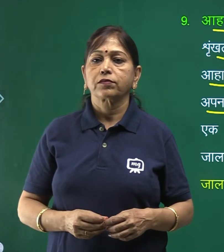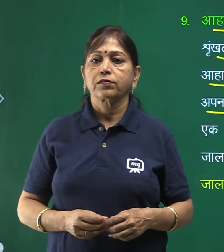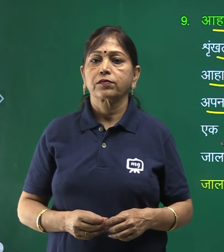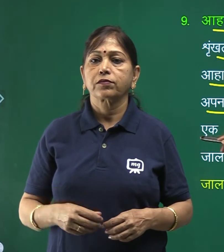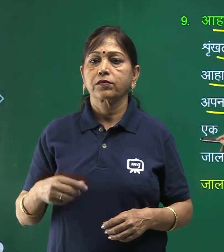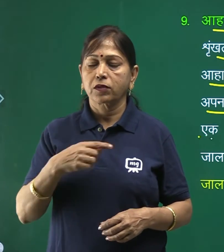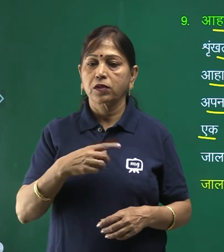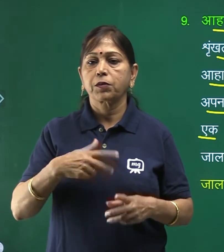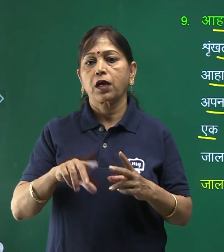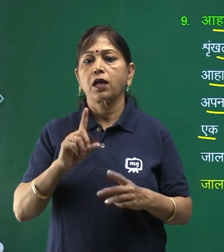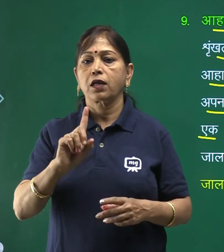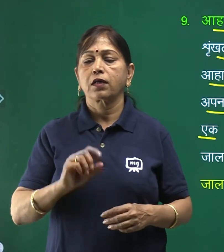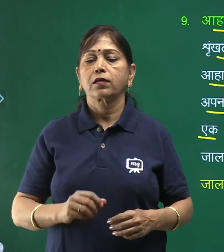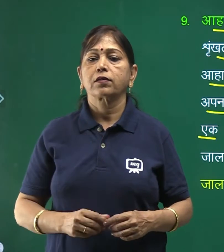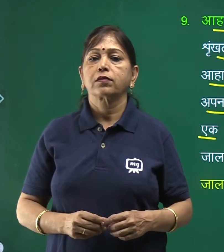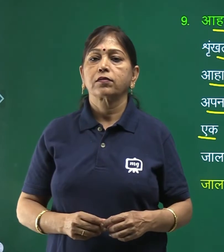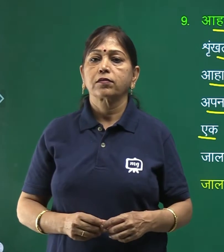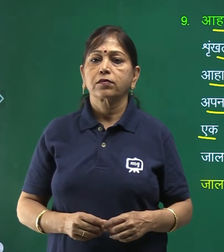इस प्रकार एक